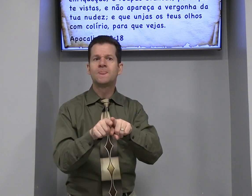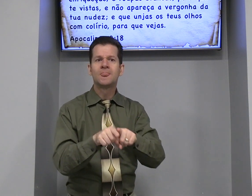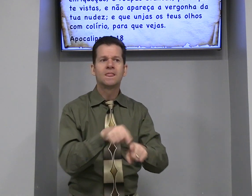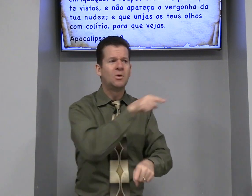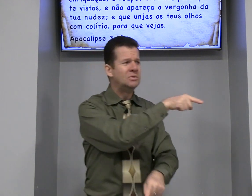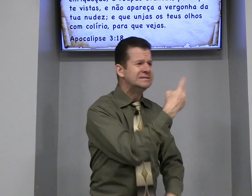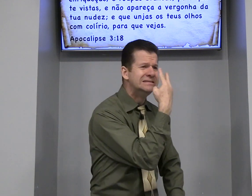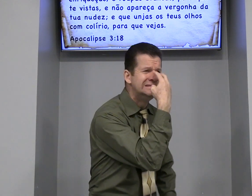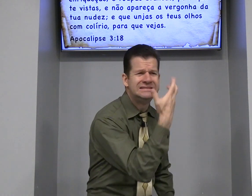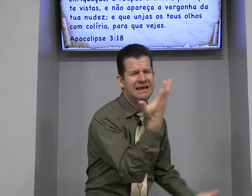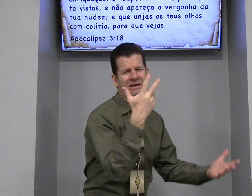E terceiro,